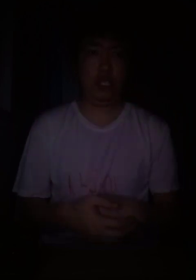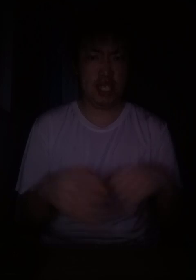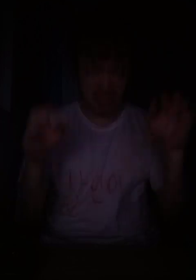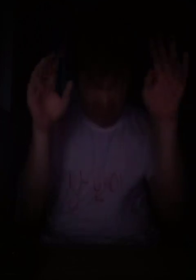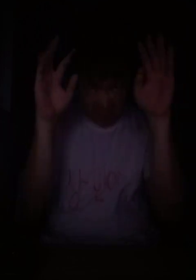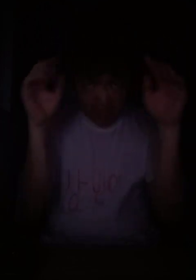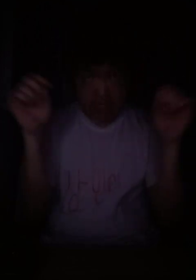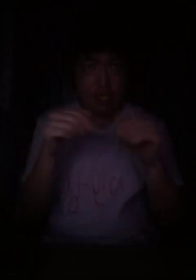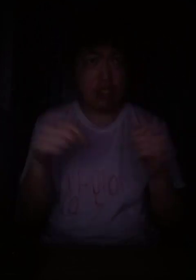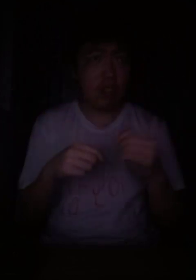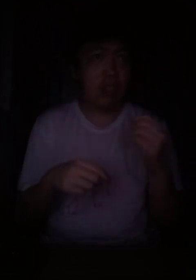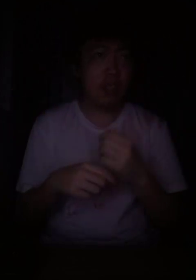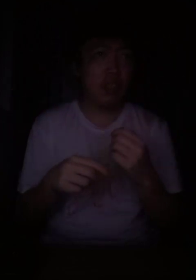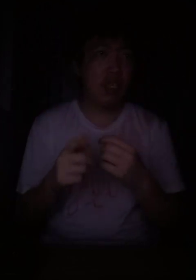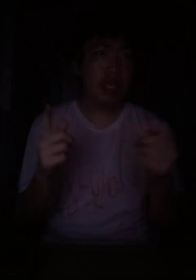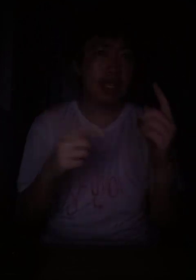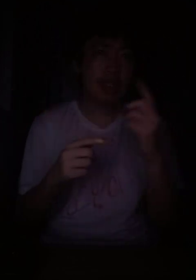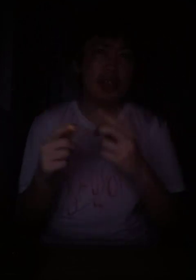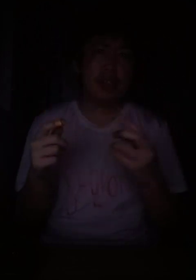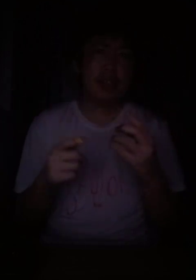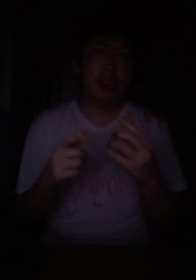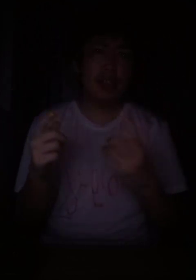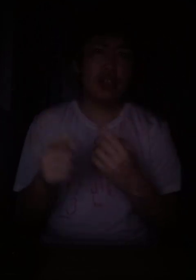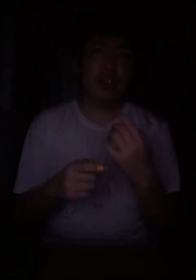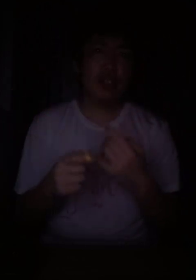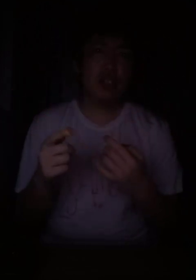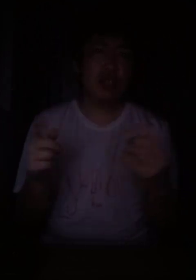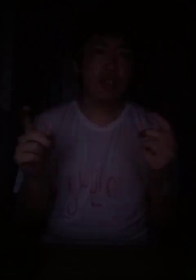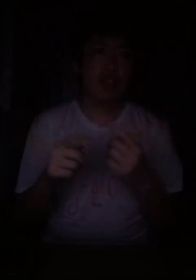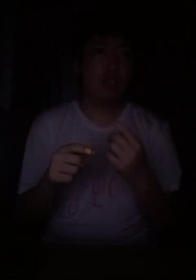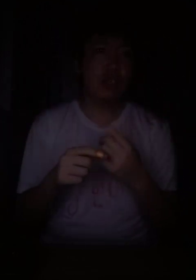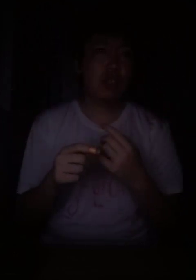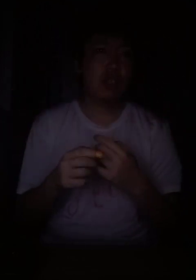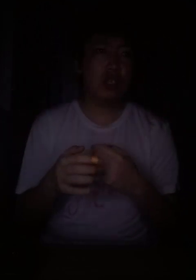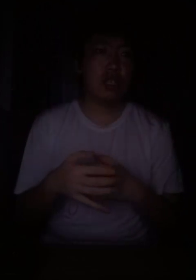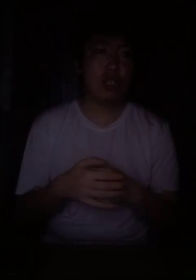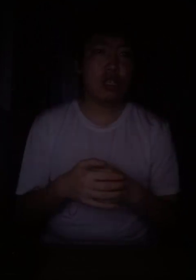개싸움을 훈련시키는 개 주인을 직접 만나봤습니다.